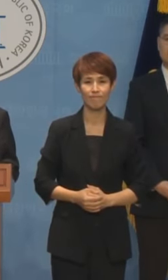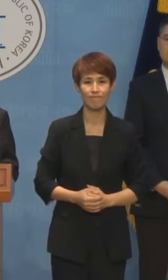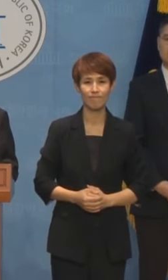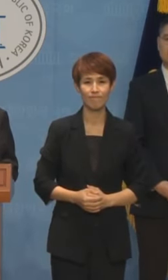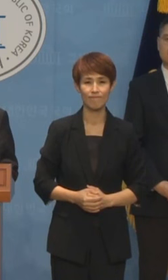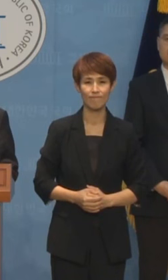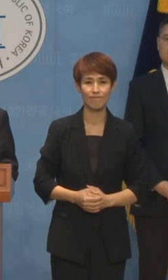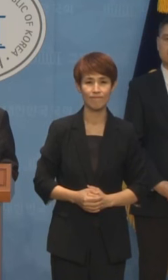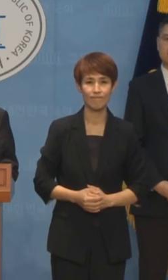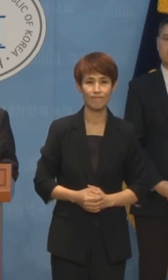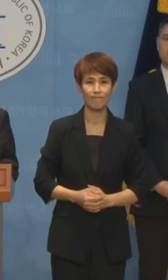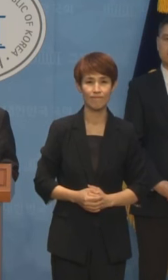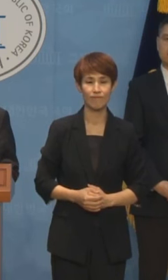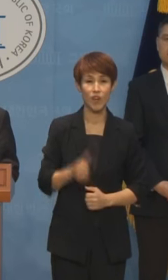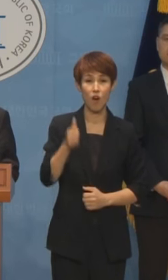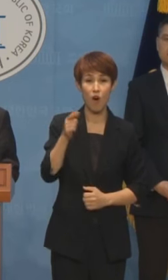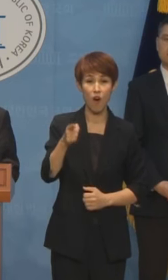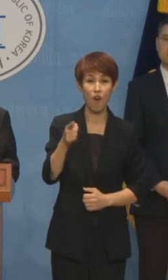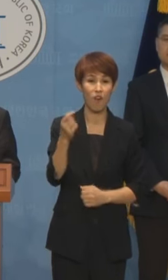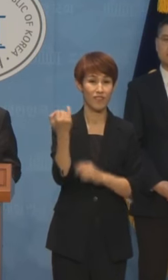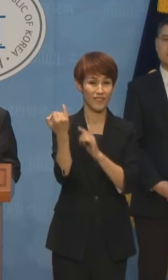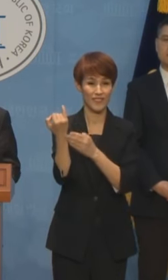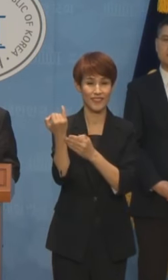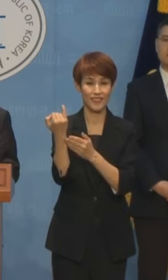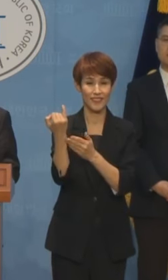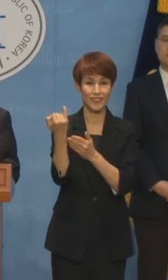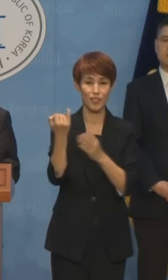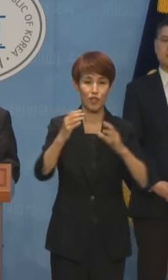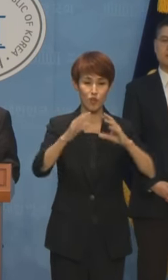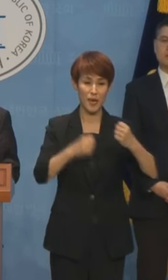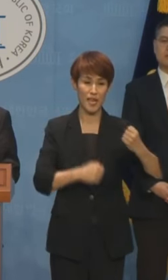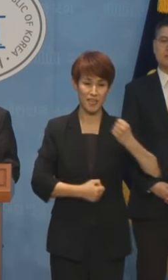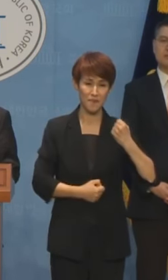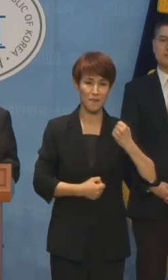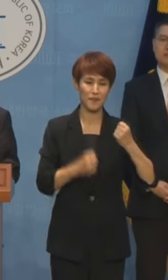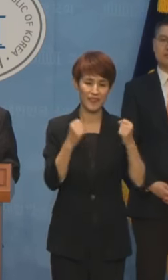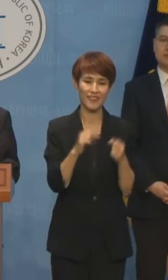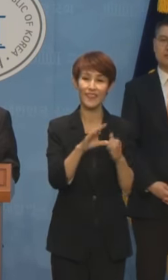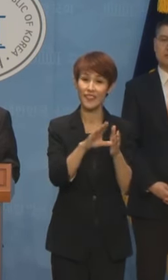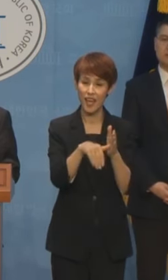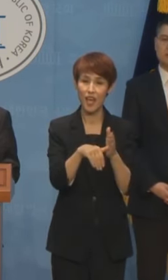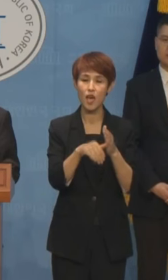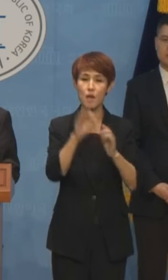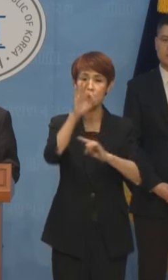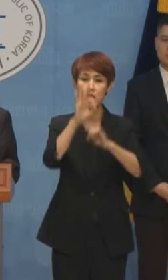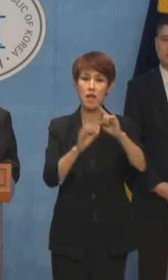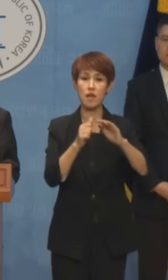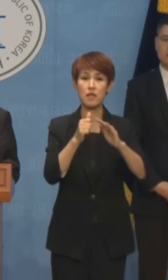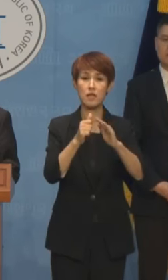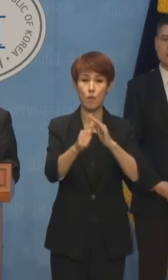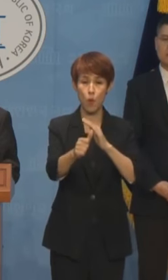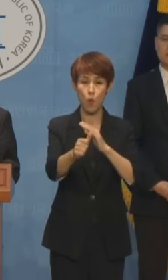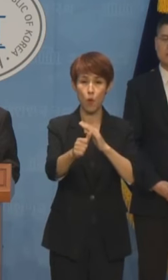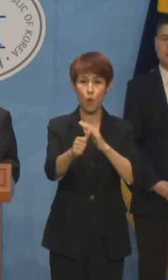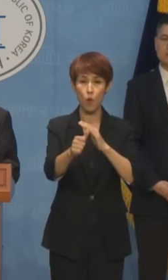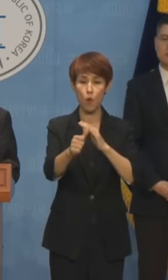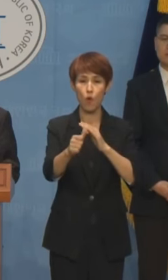더구나 허은하 후보는 국민의힘 시절 비례대표